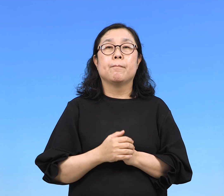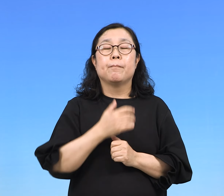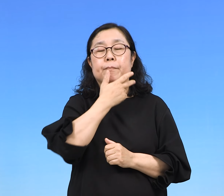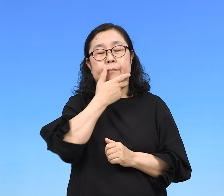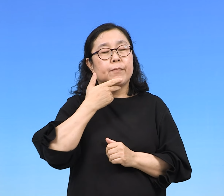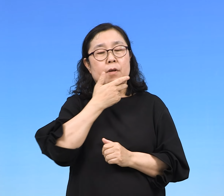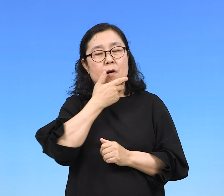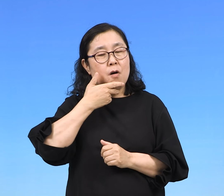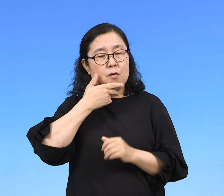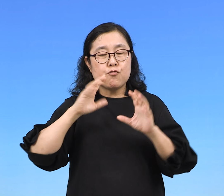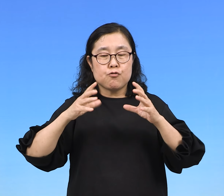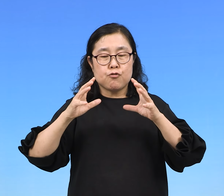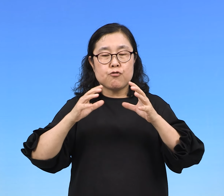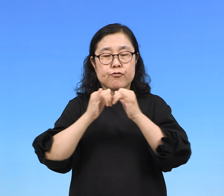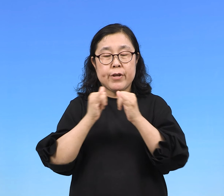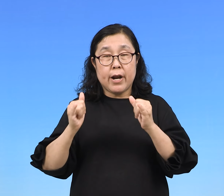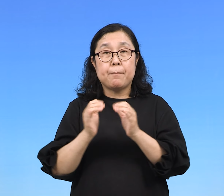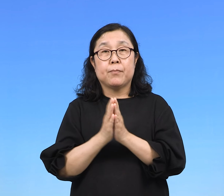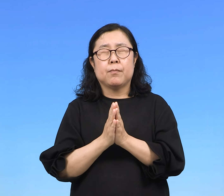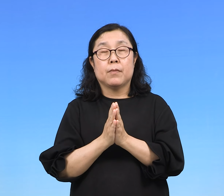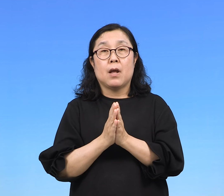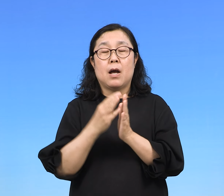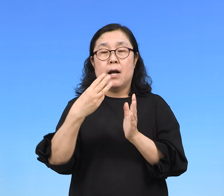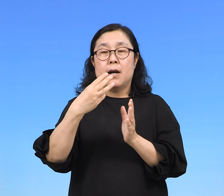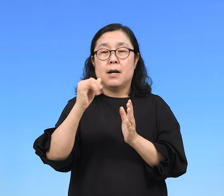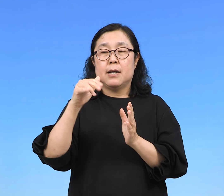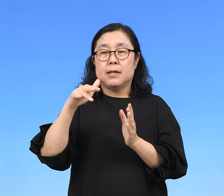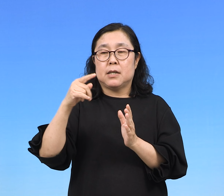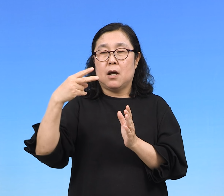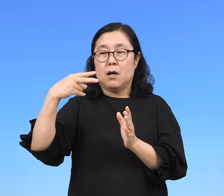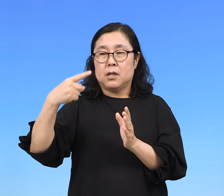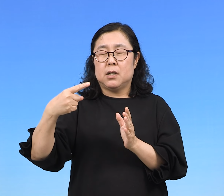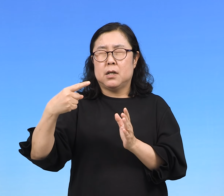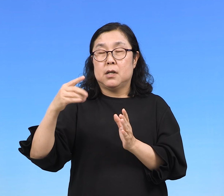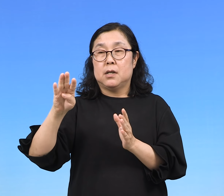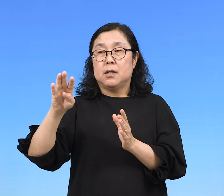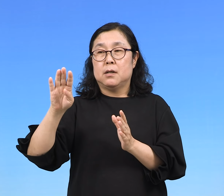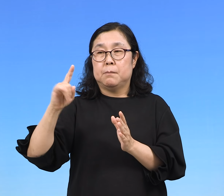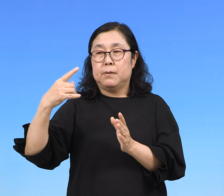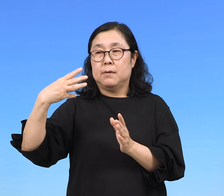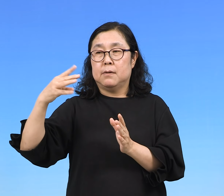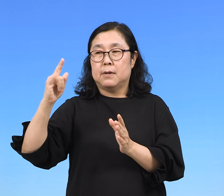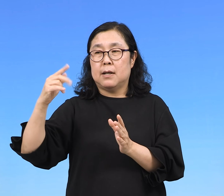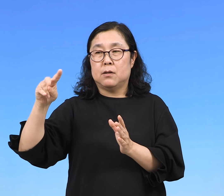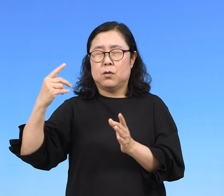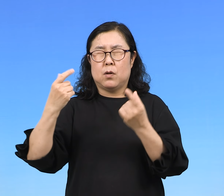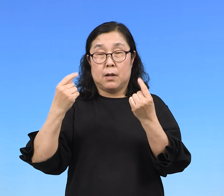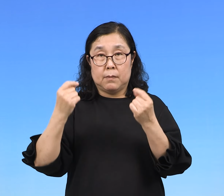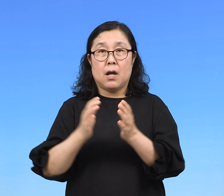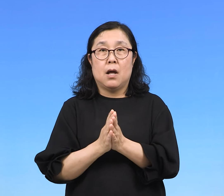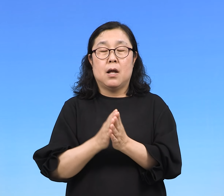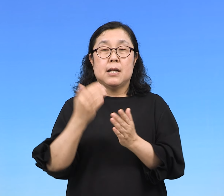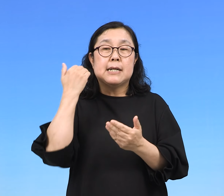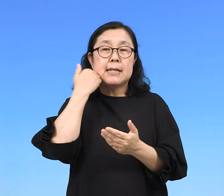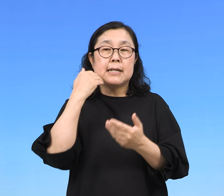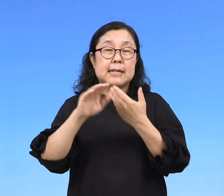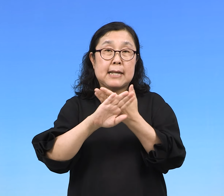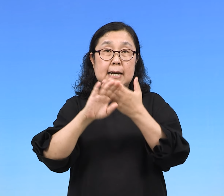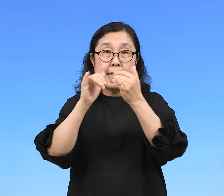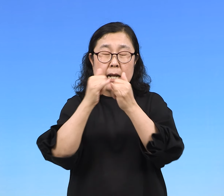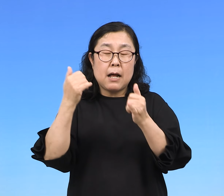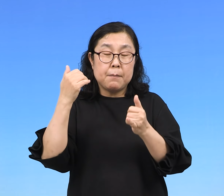영국의 리처드 브랜슨도 비슷한 말을 했습니다. 누군가가 당신에게 놀라운 기회를 제시했다면 그 일을 할